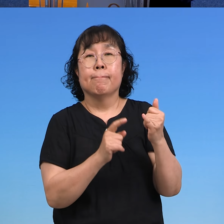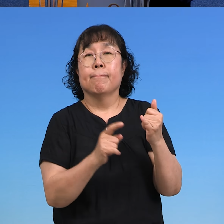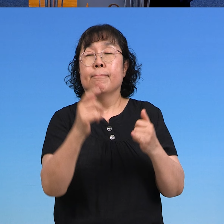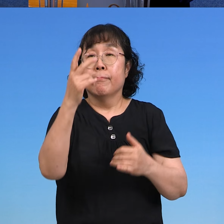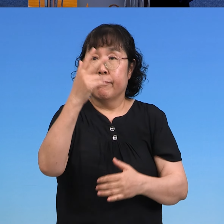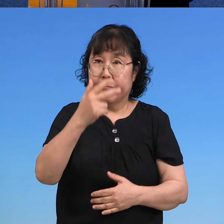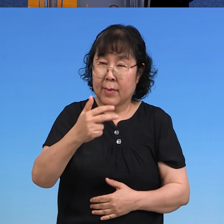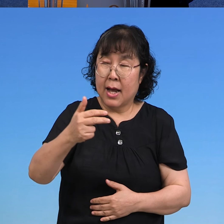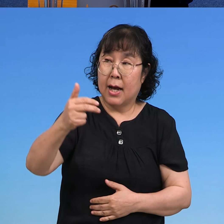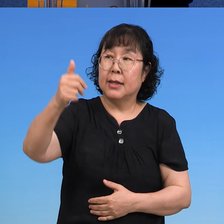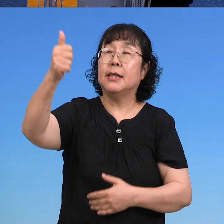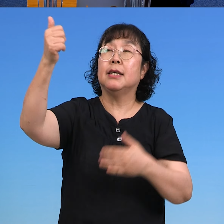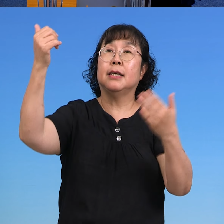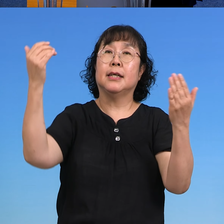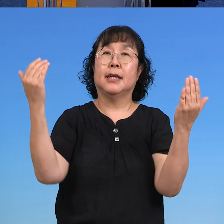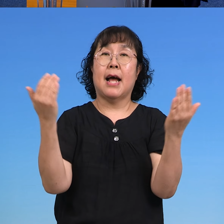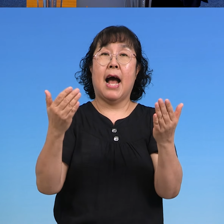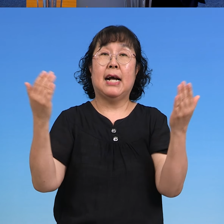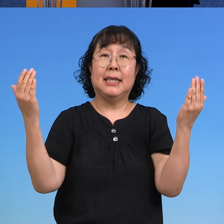주가 일하시네.